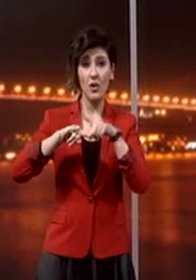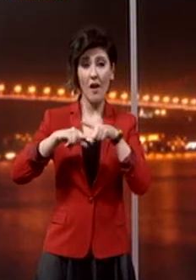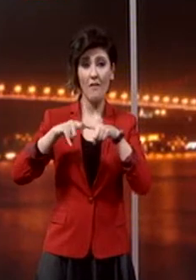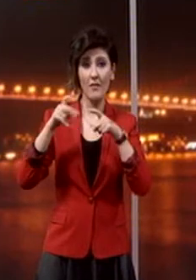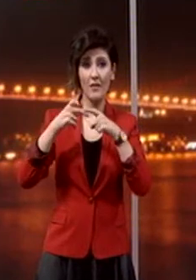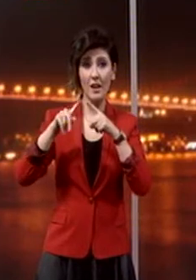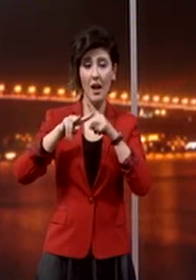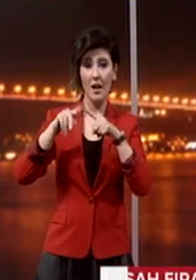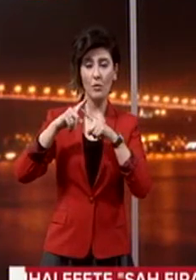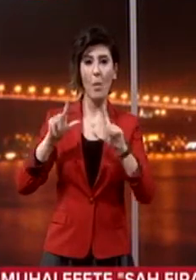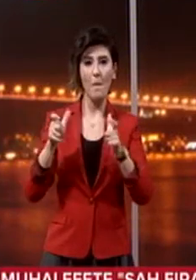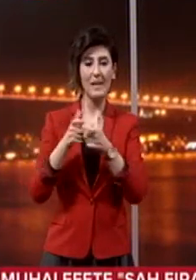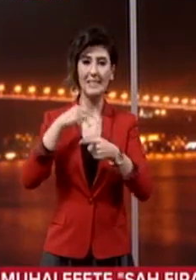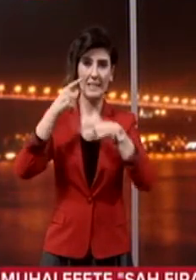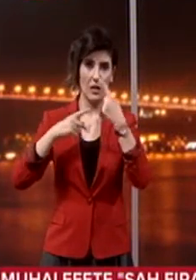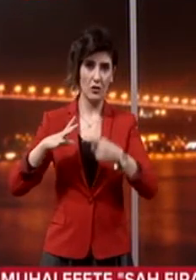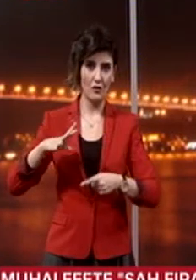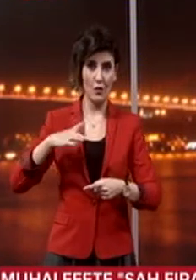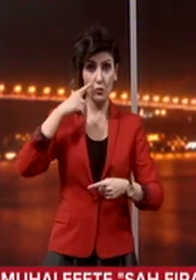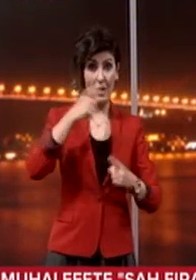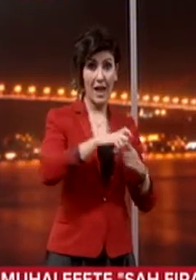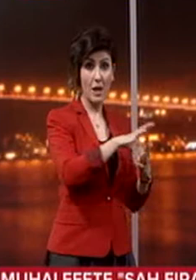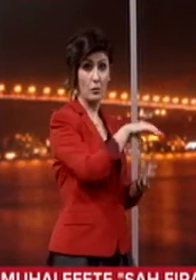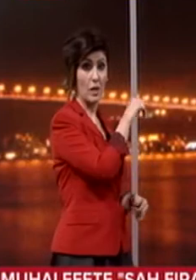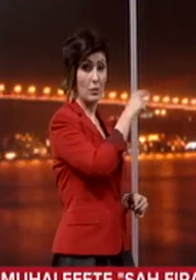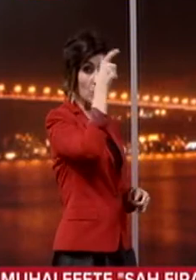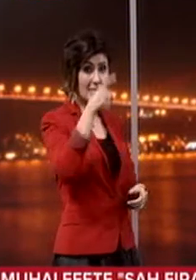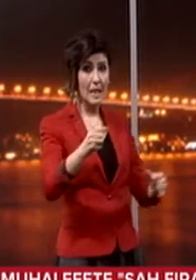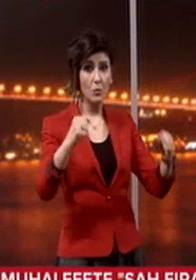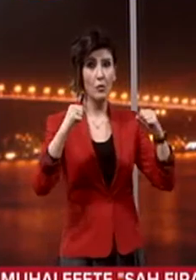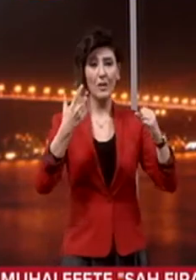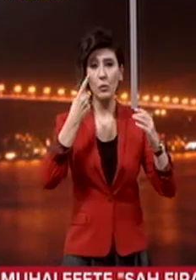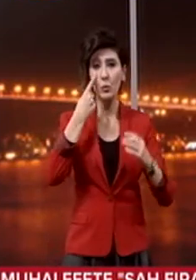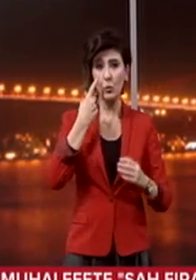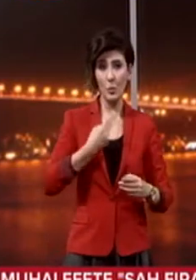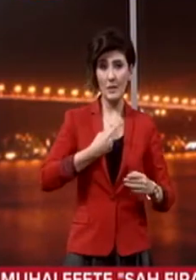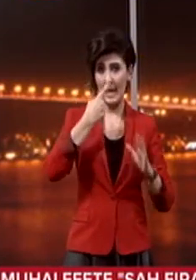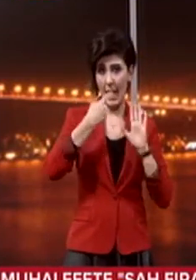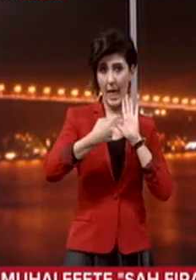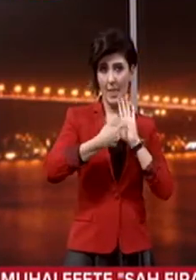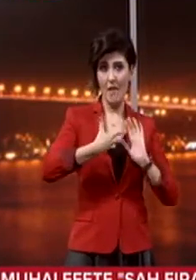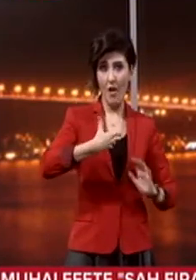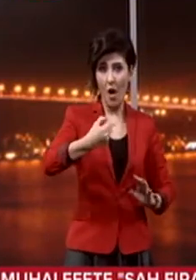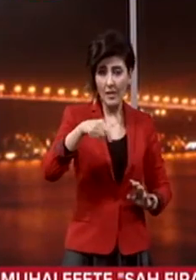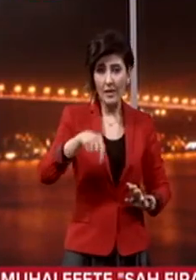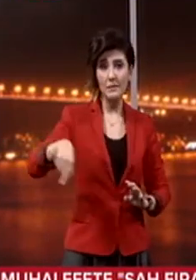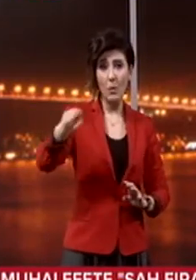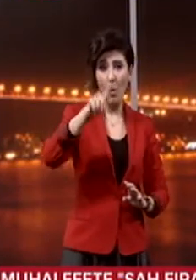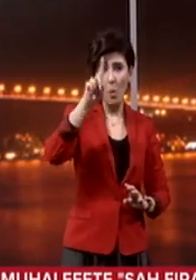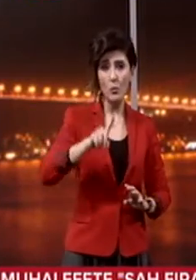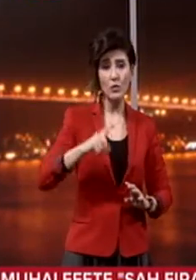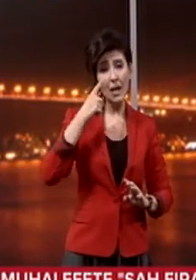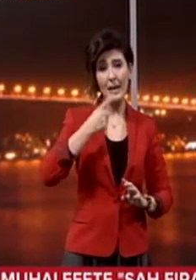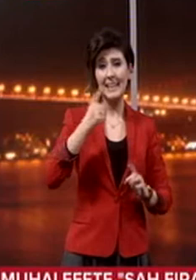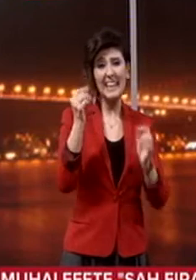yönelik eleştirileri vardı. Cumhurbaşkanı Erdoğan, Türk Silahlı Kuvvetleri ve hükümetimize hedef alanlar önce dönüp